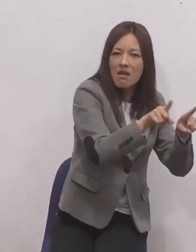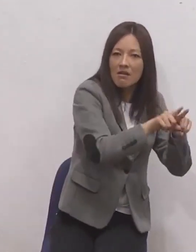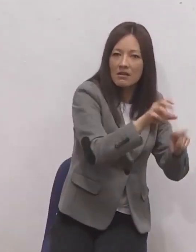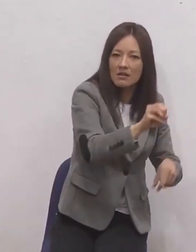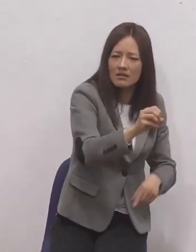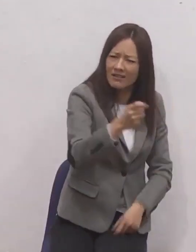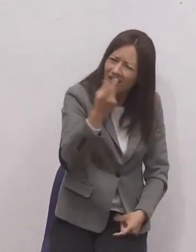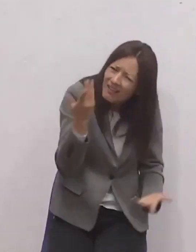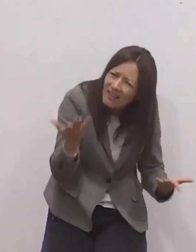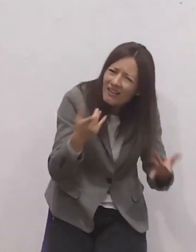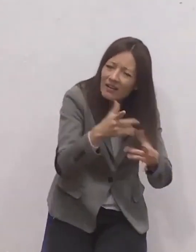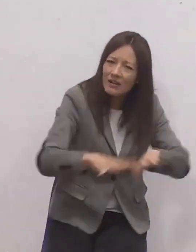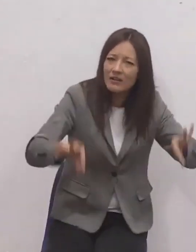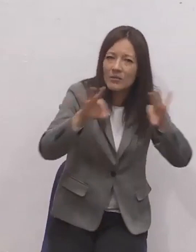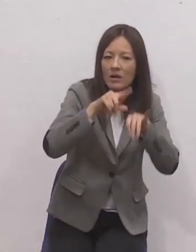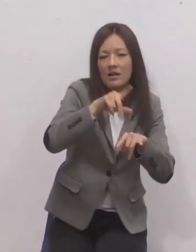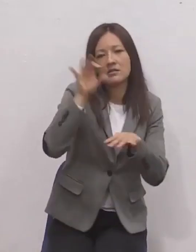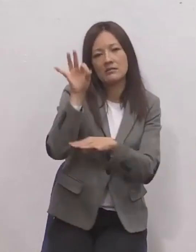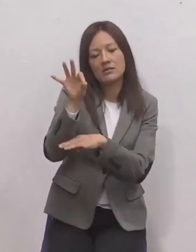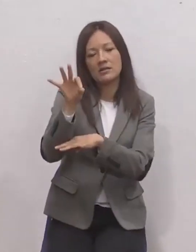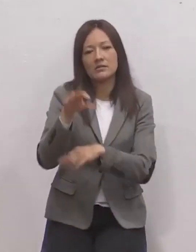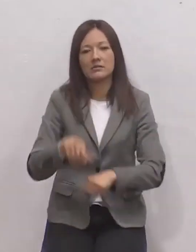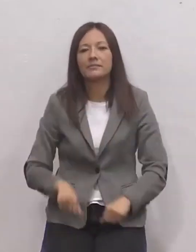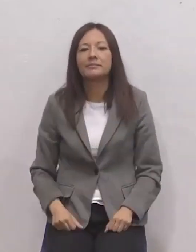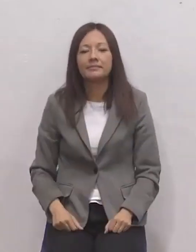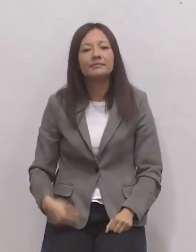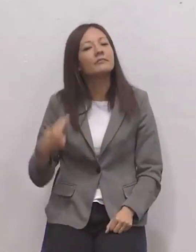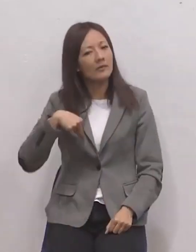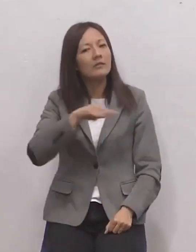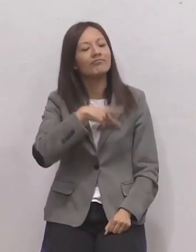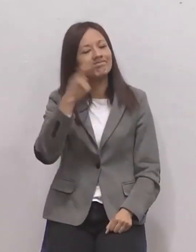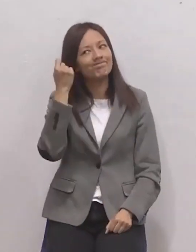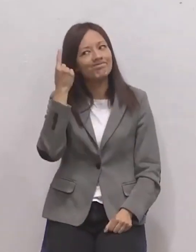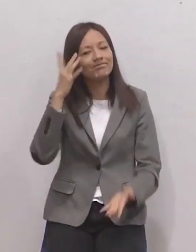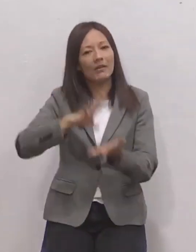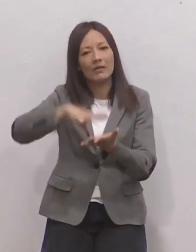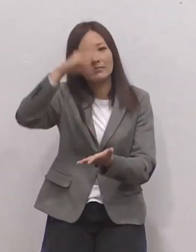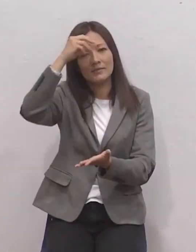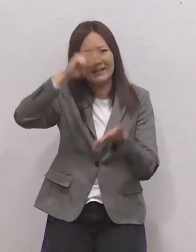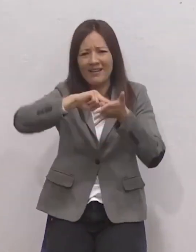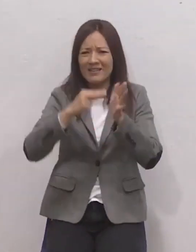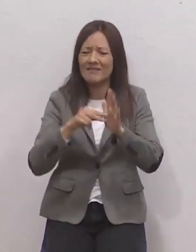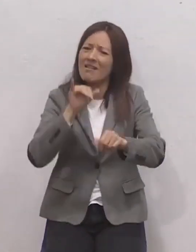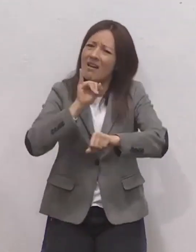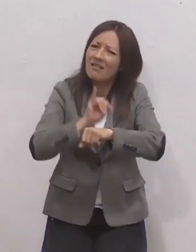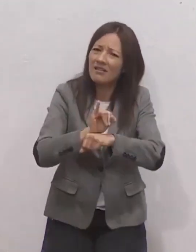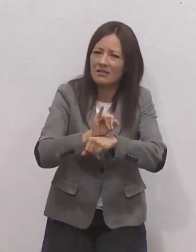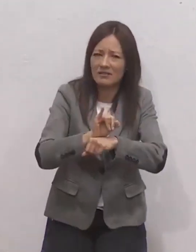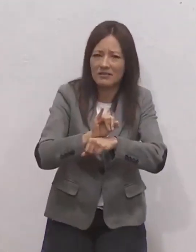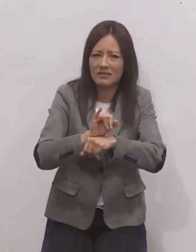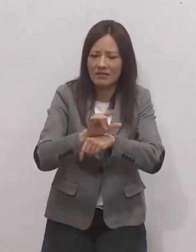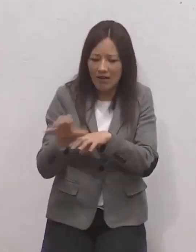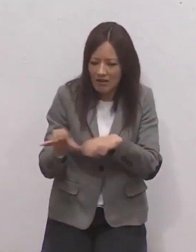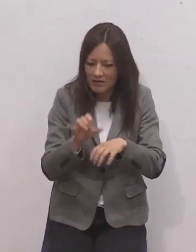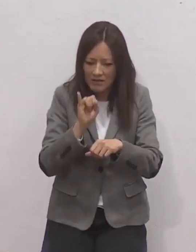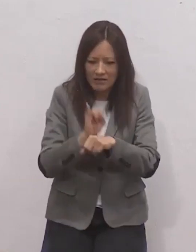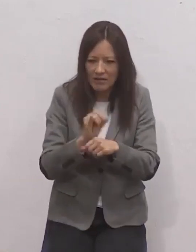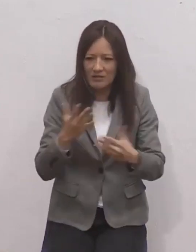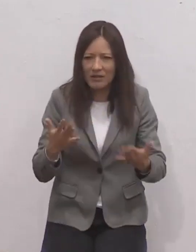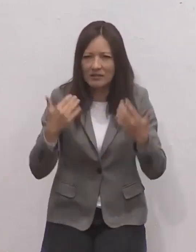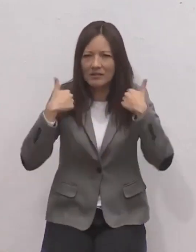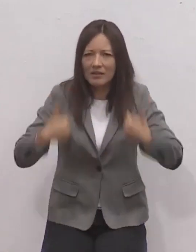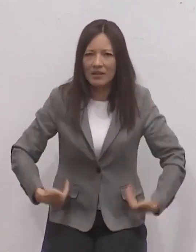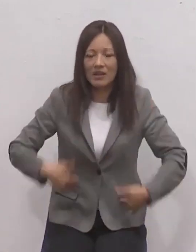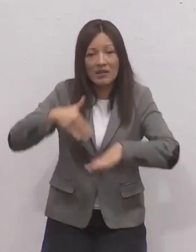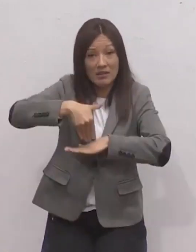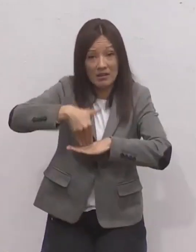importante esta predicación hoy. Porque nosotros tenemos que aprender qué es ser iglesia, qué es la iglesia, qué es el